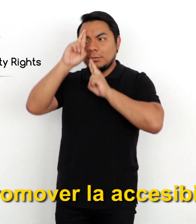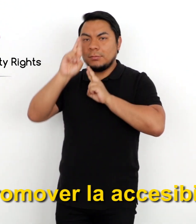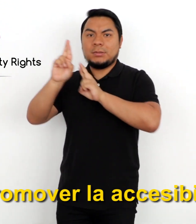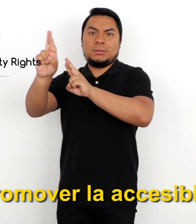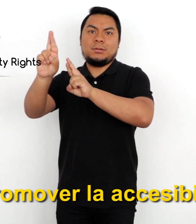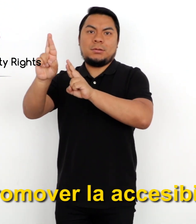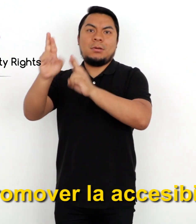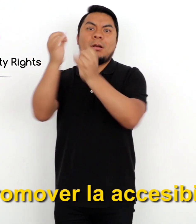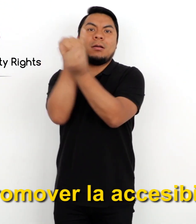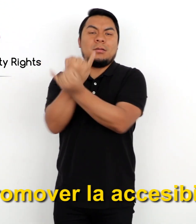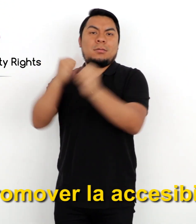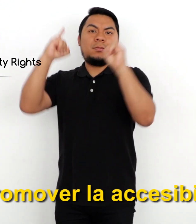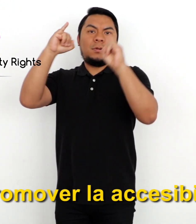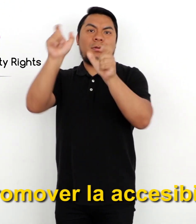PROMOVER LA ACCESIBILIDAD